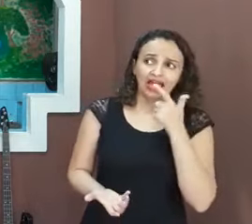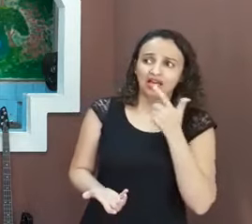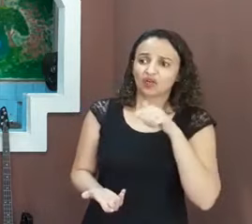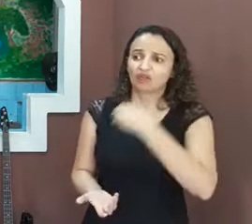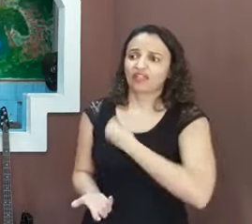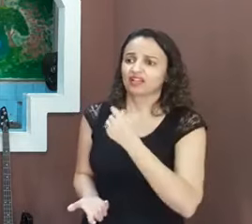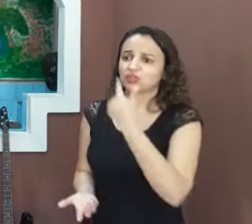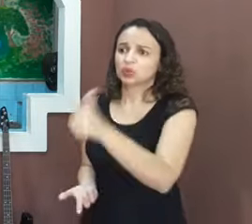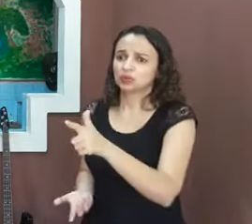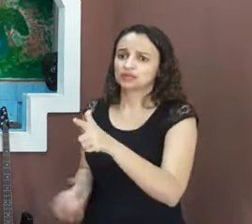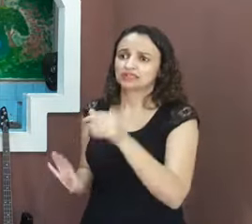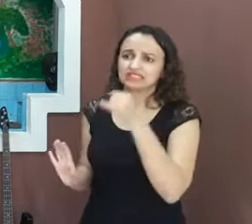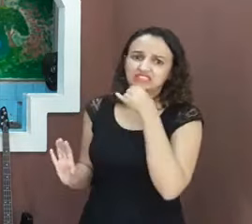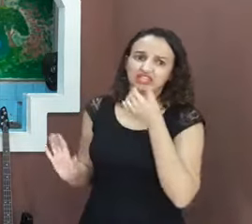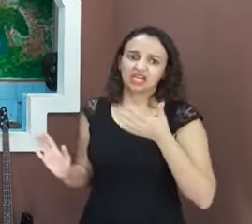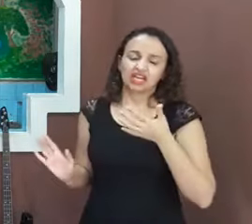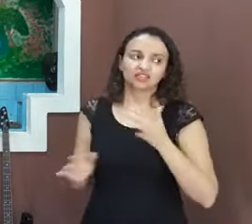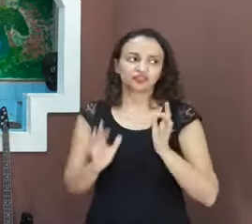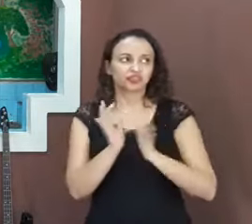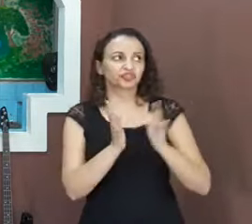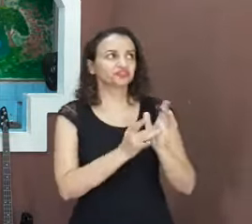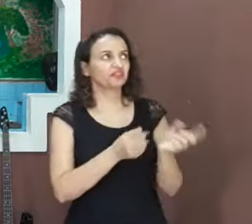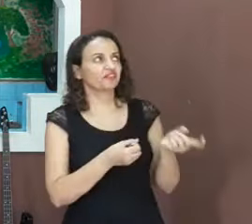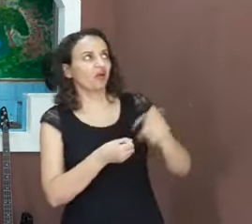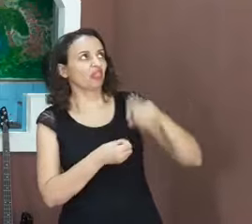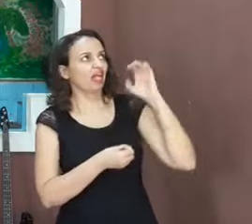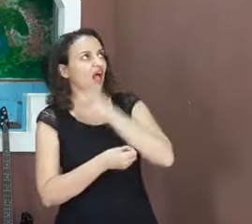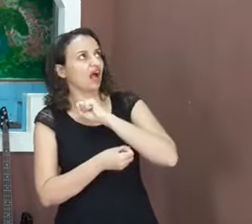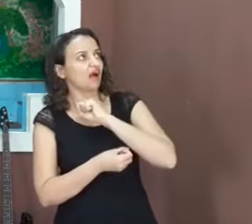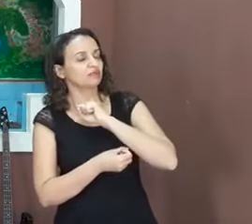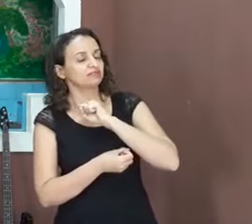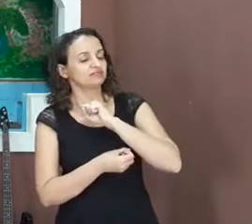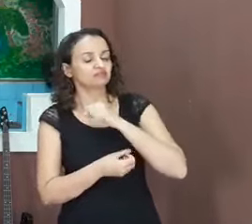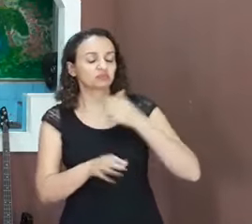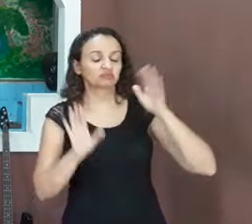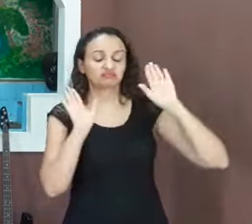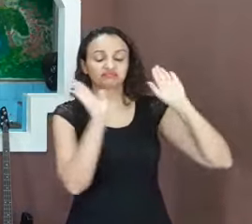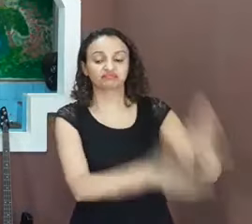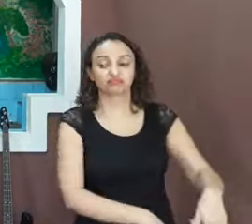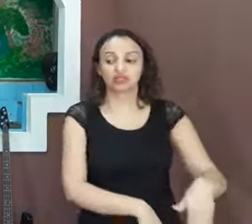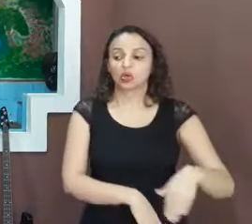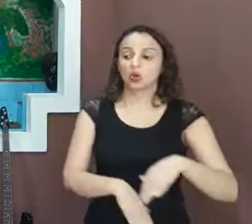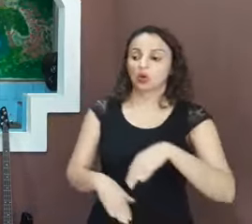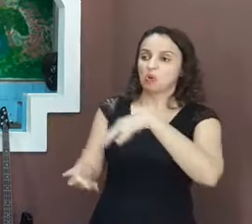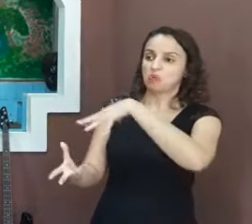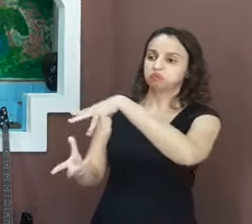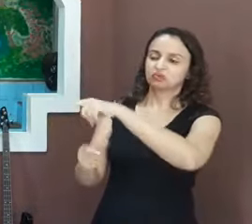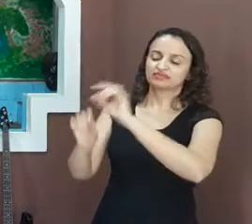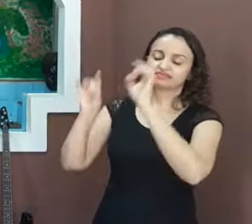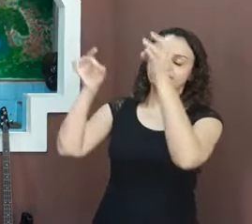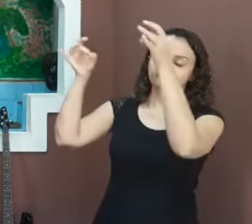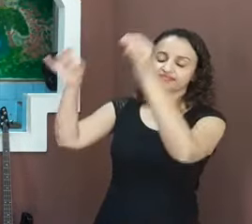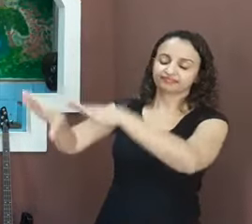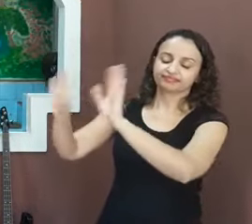assim, Jesus vai voltar, né? Então deixa tudo aí, que o mundo acaba embarrando para morrer encostado.